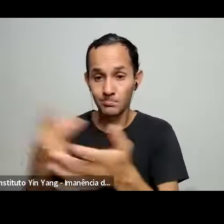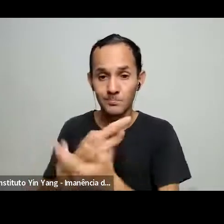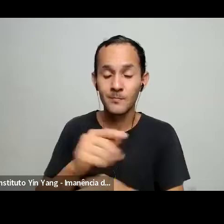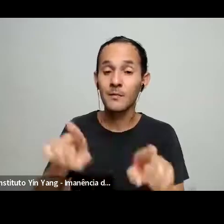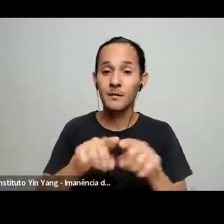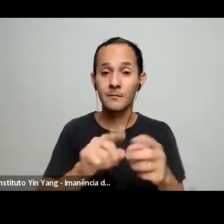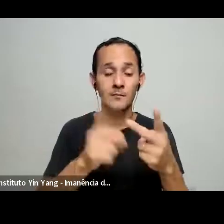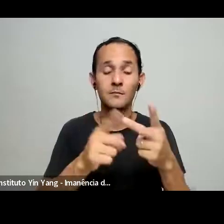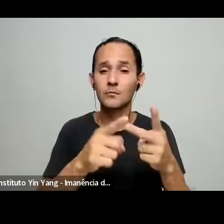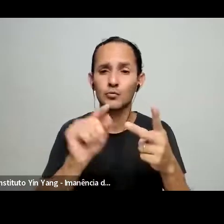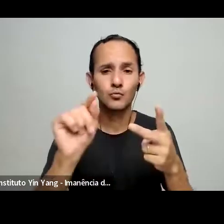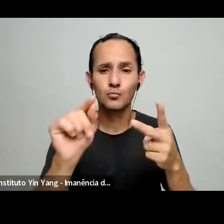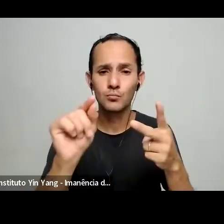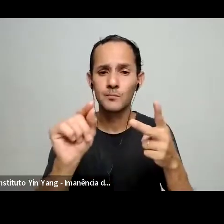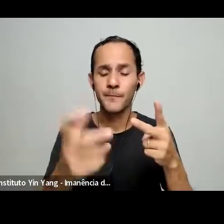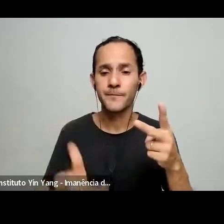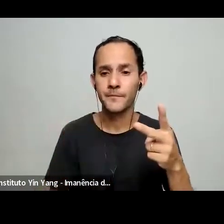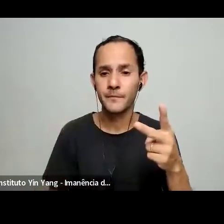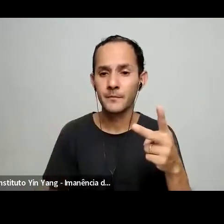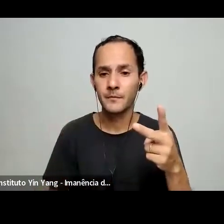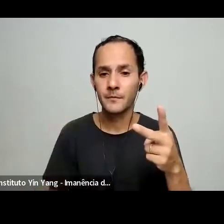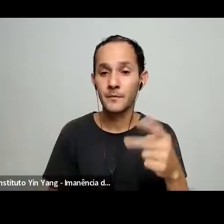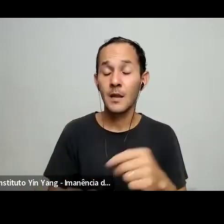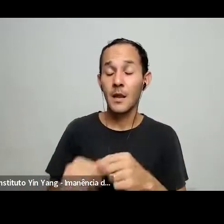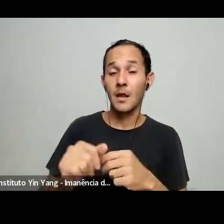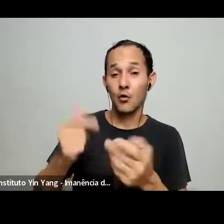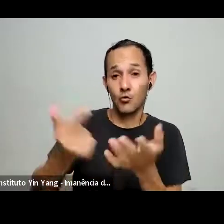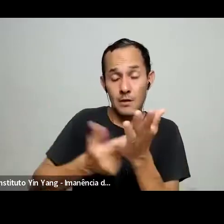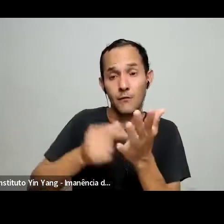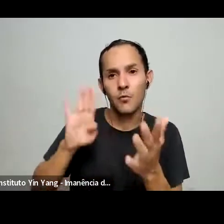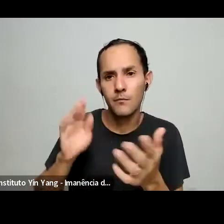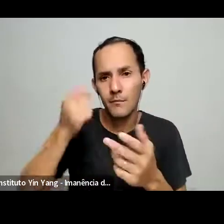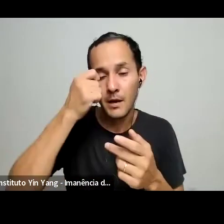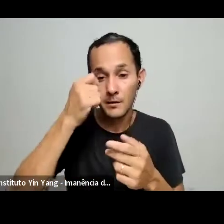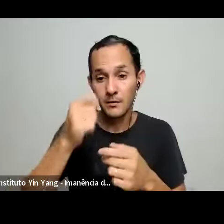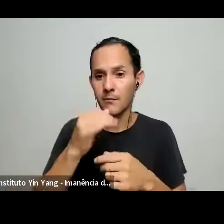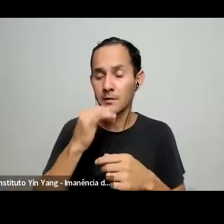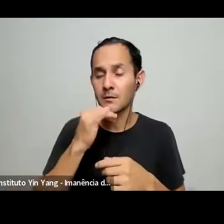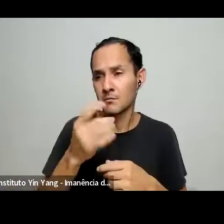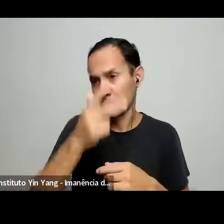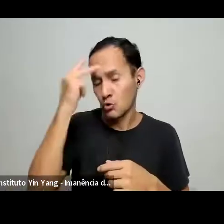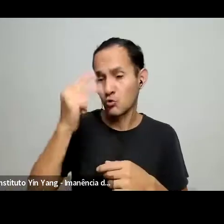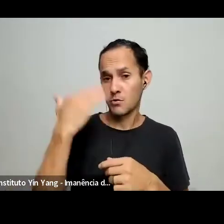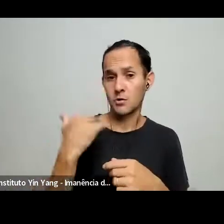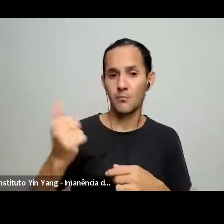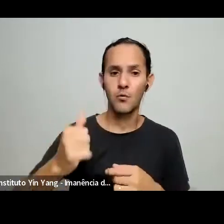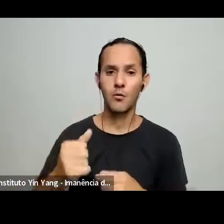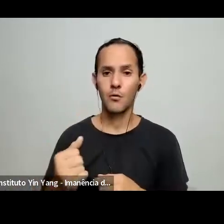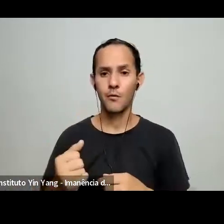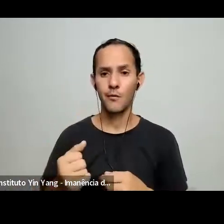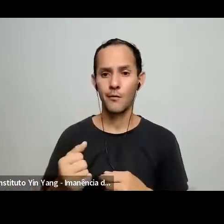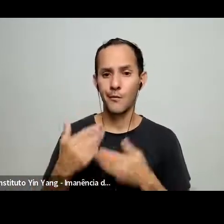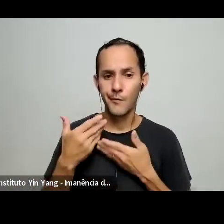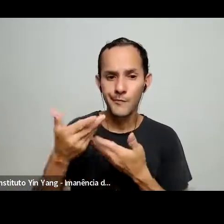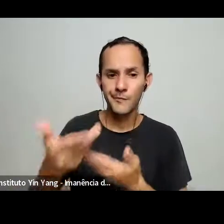questão é a própria obra de Bert Hellinger, porque assim, quando me chamaram, por exemplo, para ajudar, que eu recebi aqui